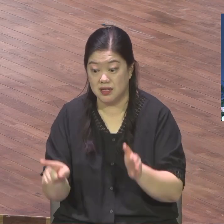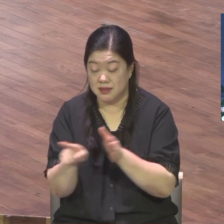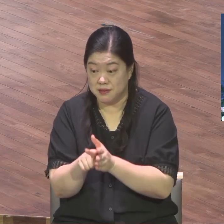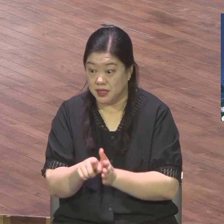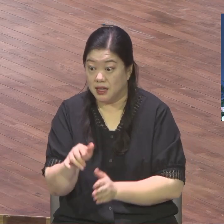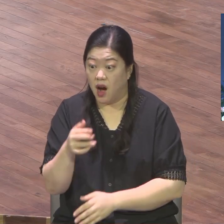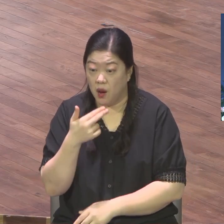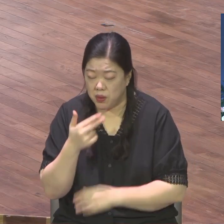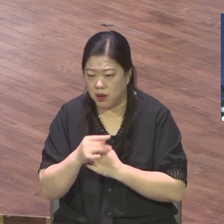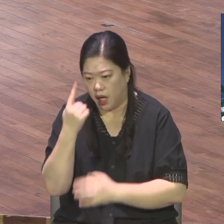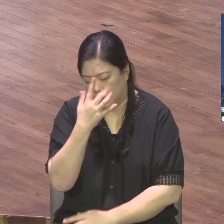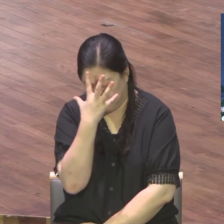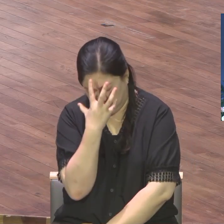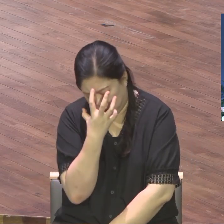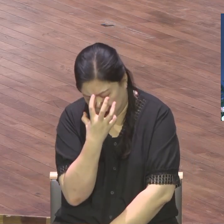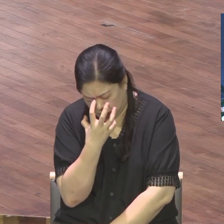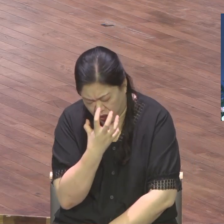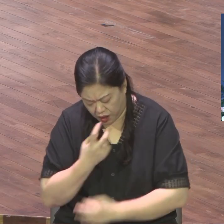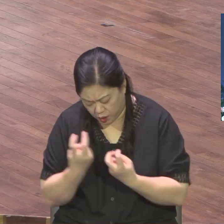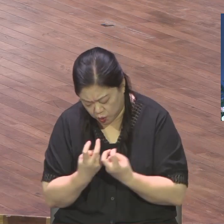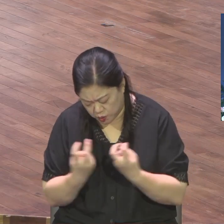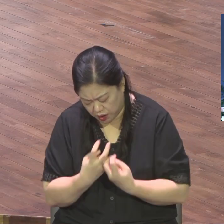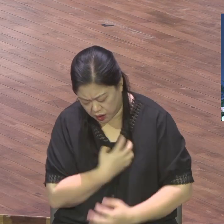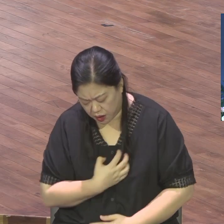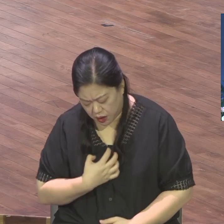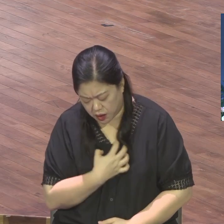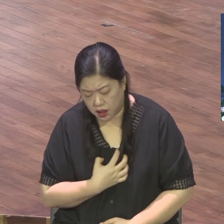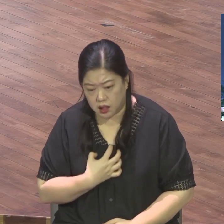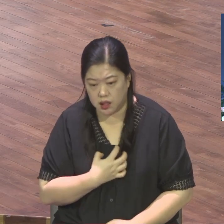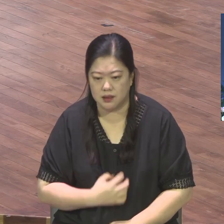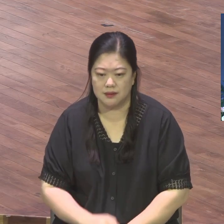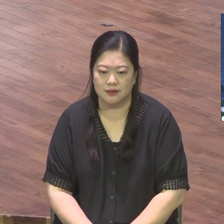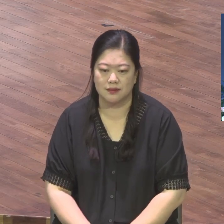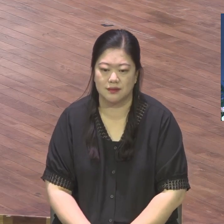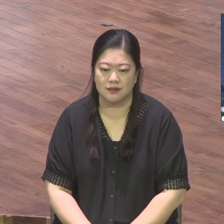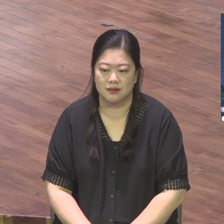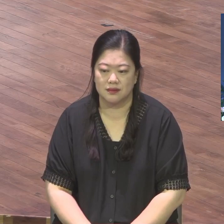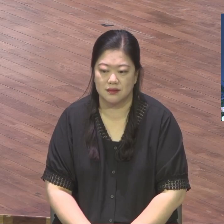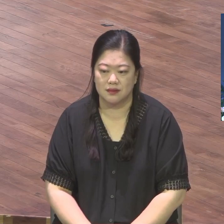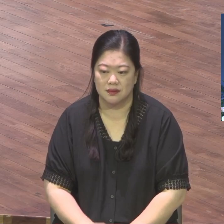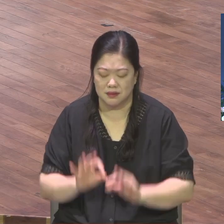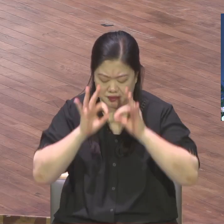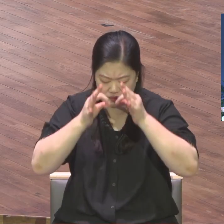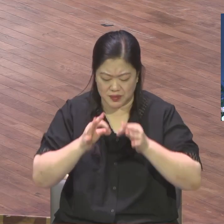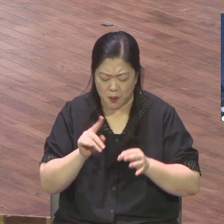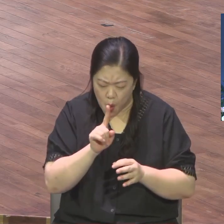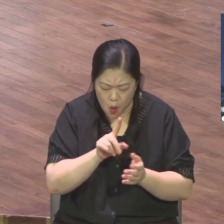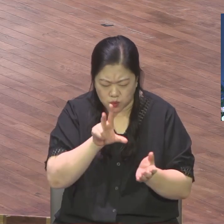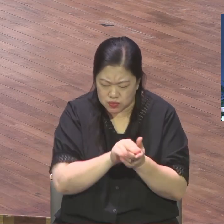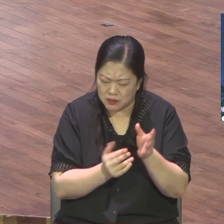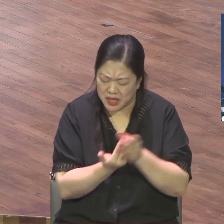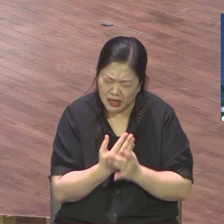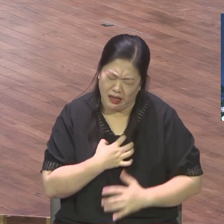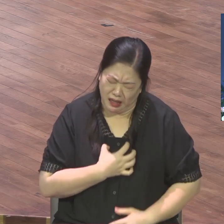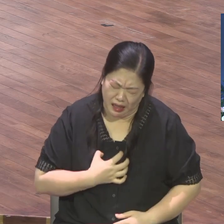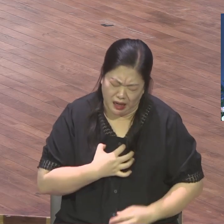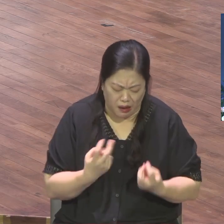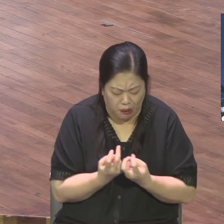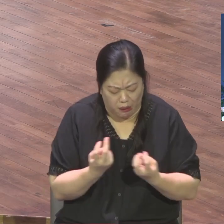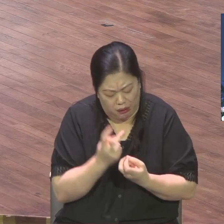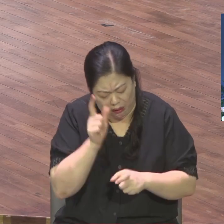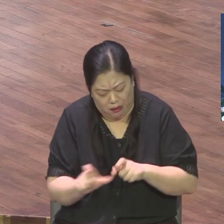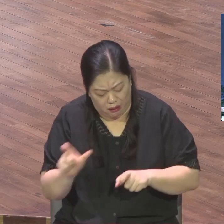사단에게 폭삭 속는 거예요, 그거. 아, 내게 전능자의 믿음이 없구나. 믿음 없는